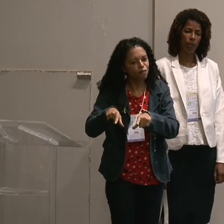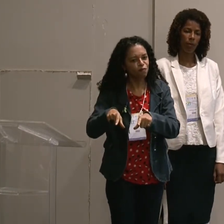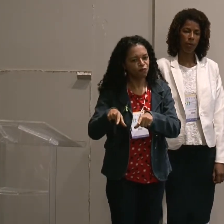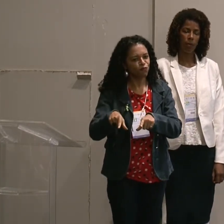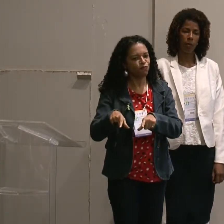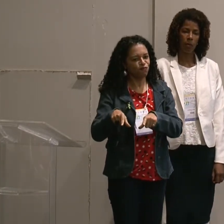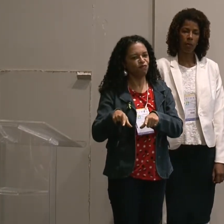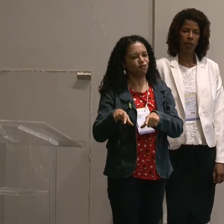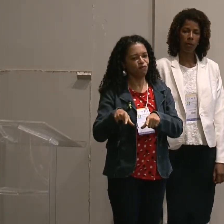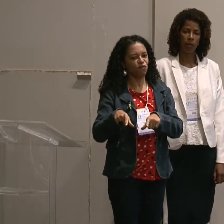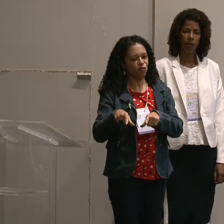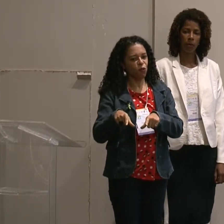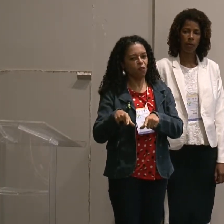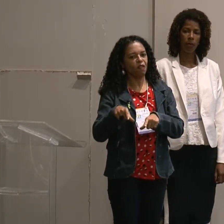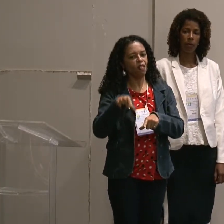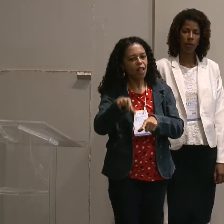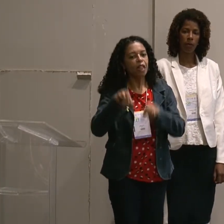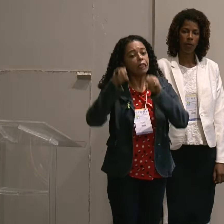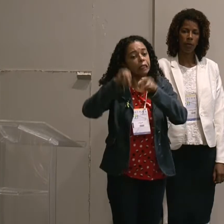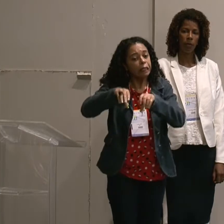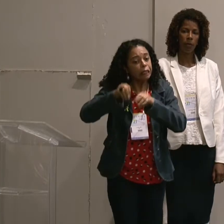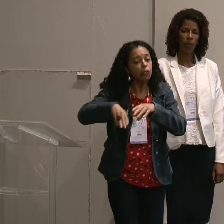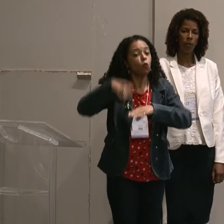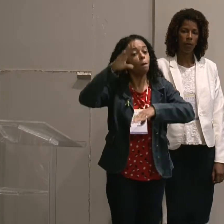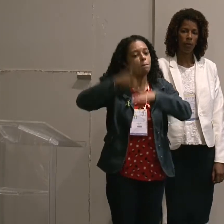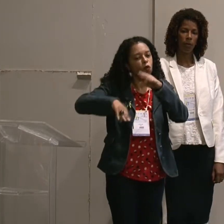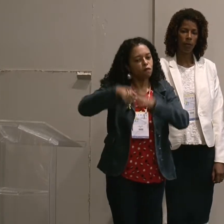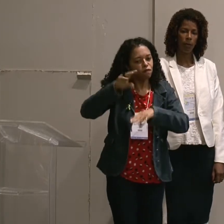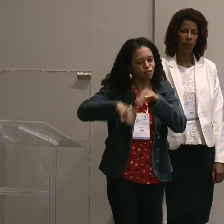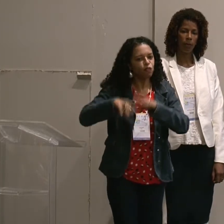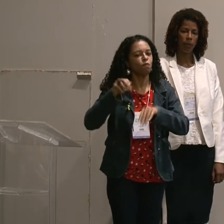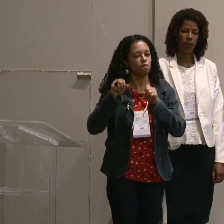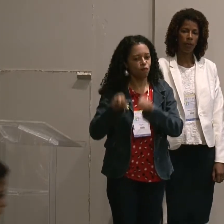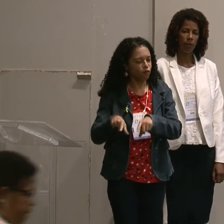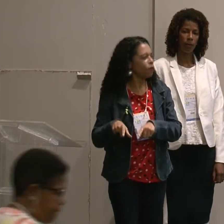profissionais também na área da educação. de ensino profissional.